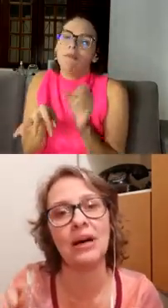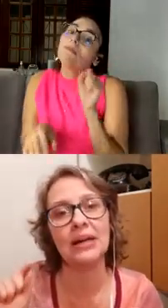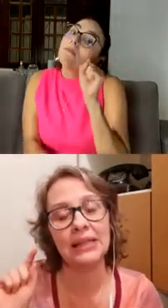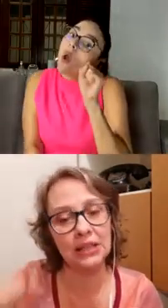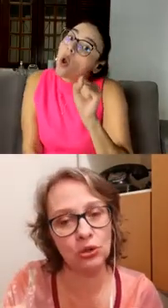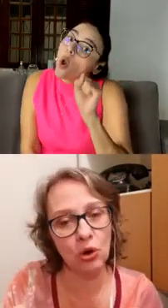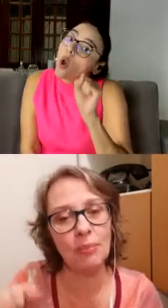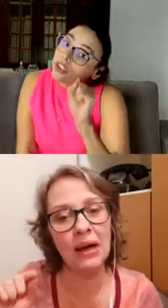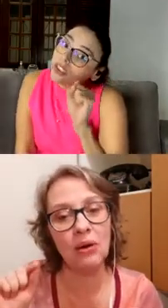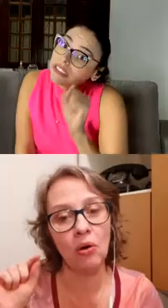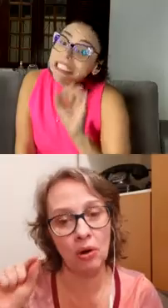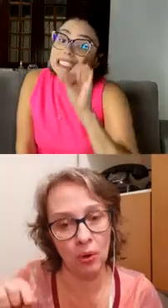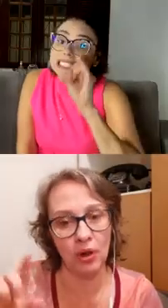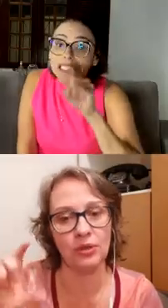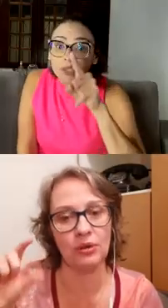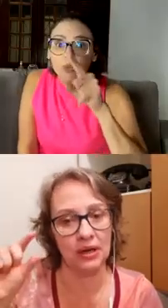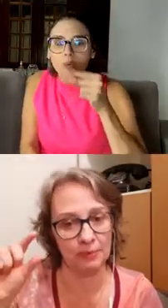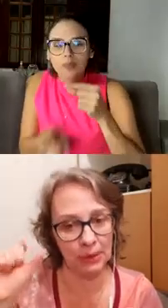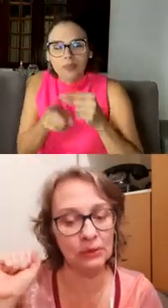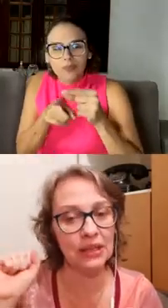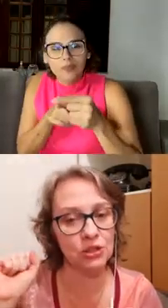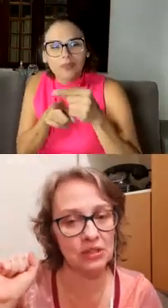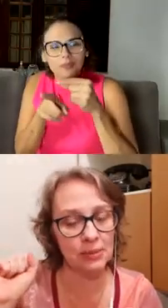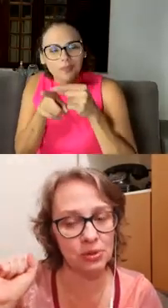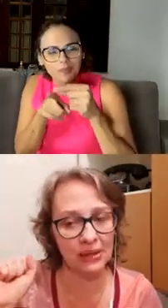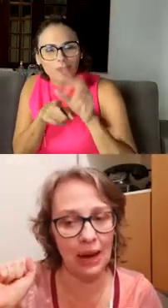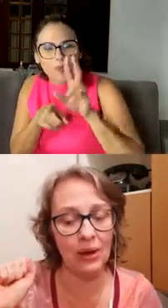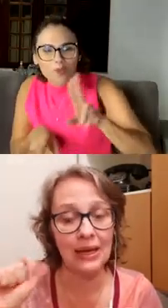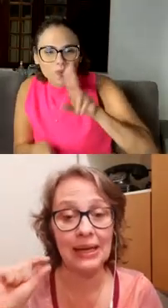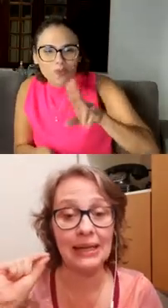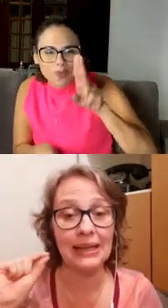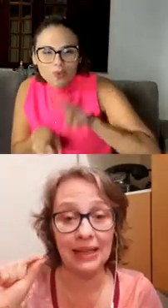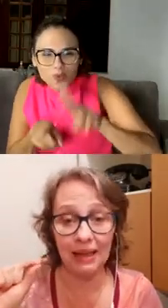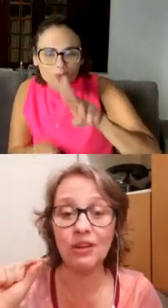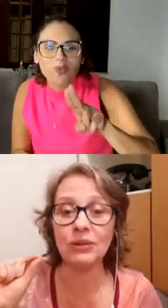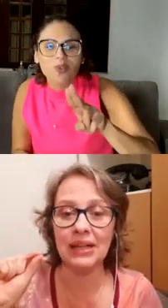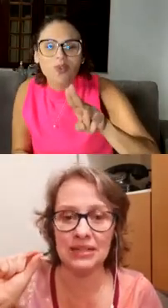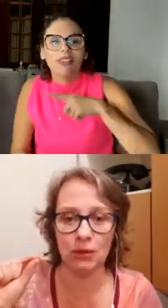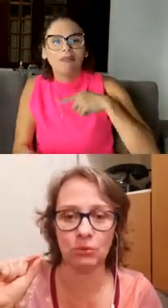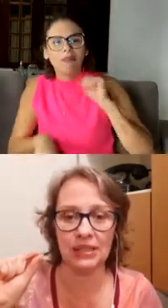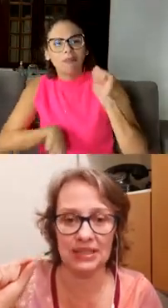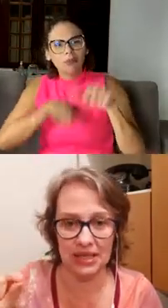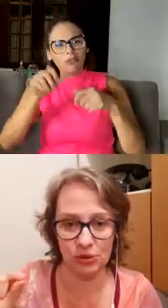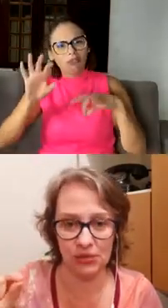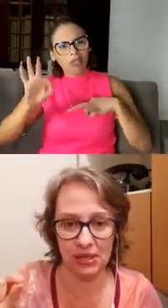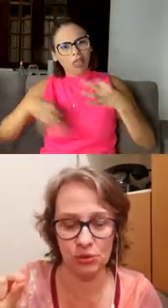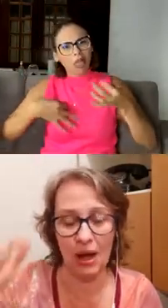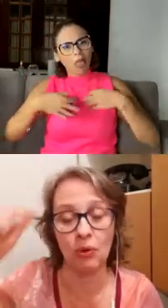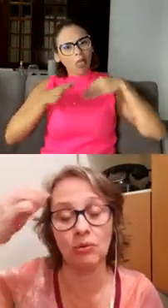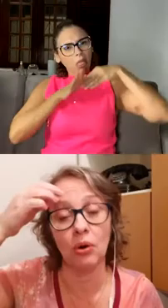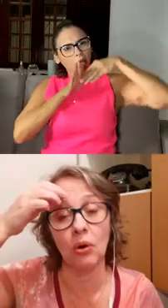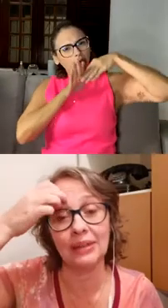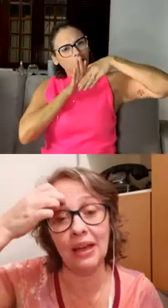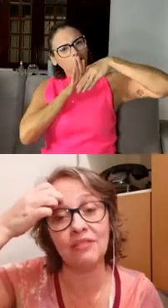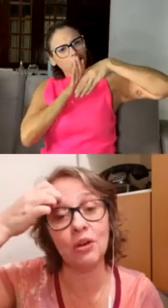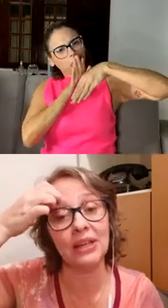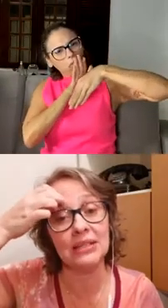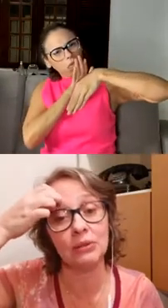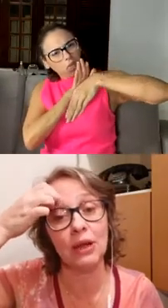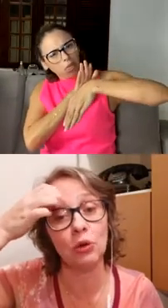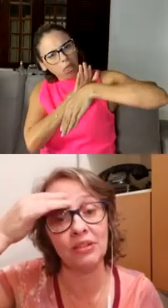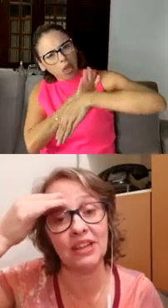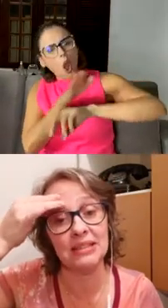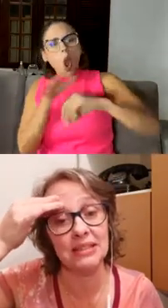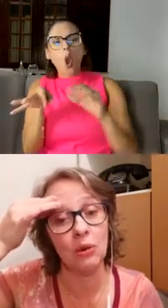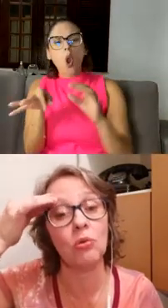pessoa que toma hormônio, pílula anticoncepcional, e teve alteração do desejo sexual, teve alteração